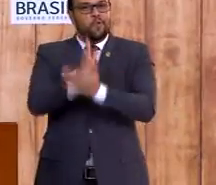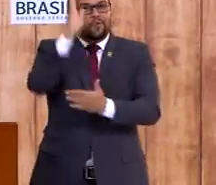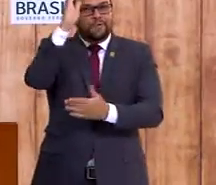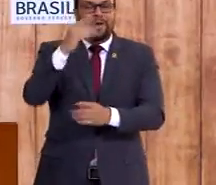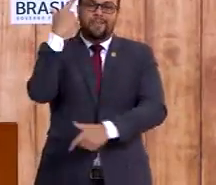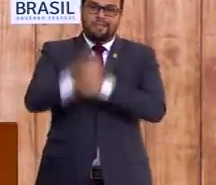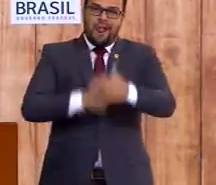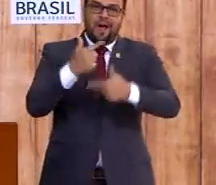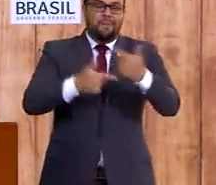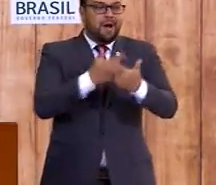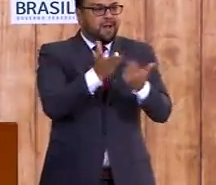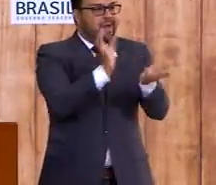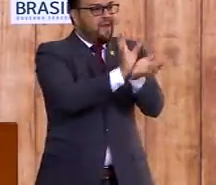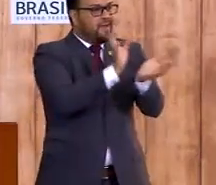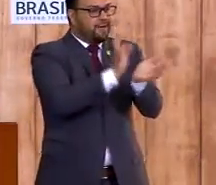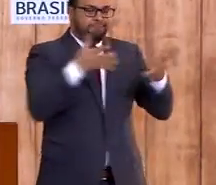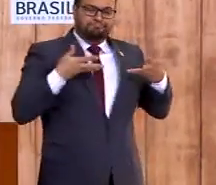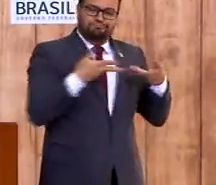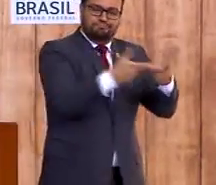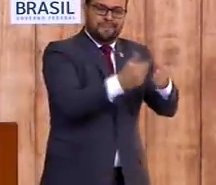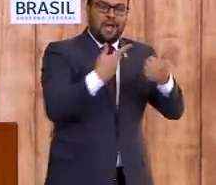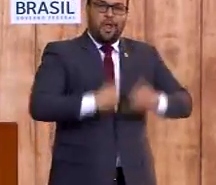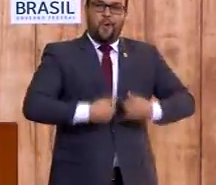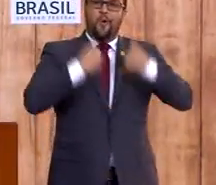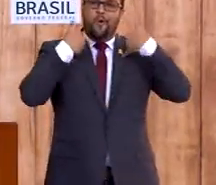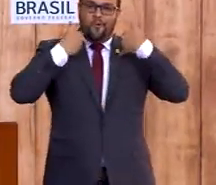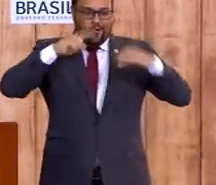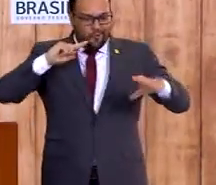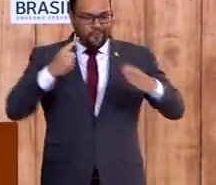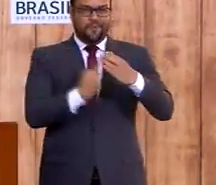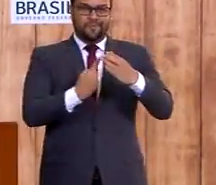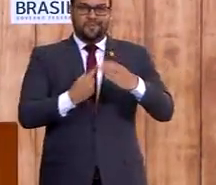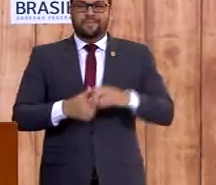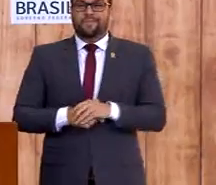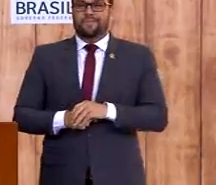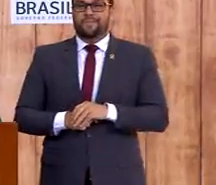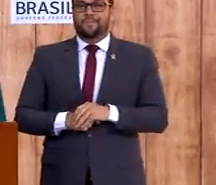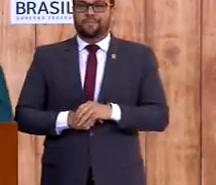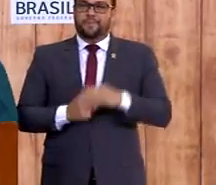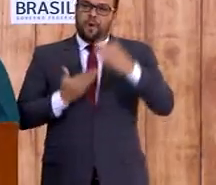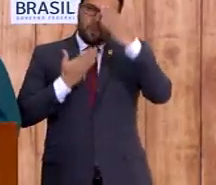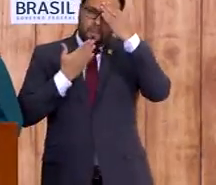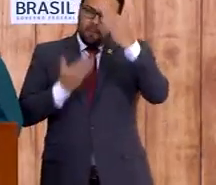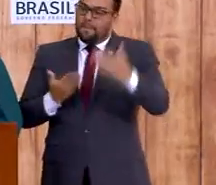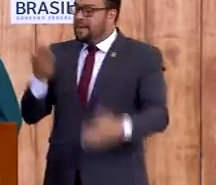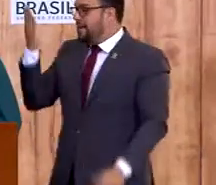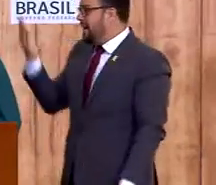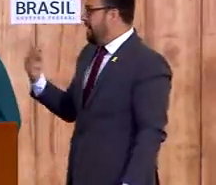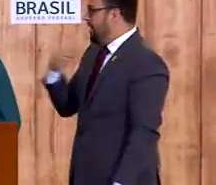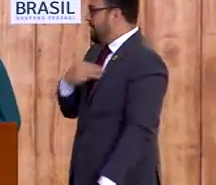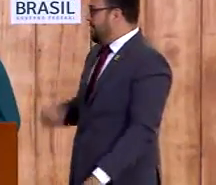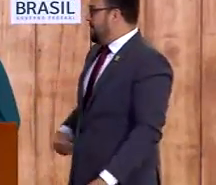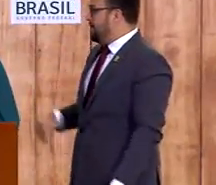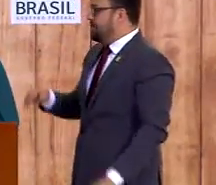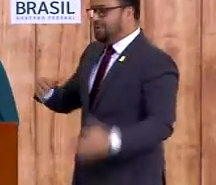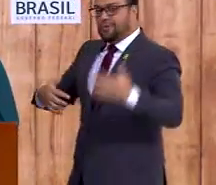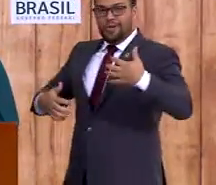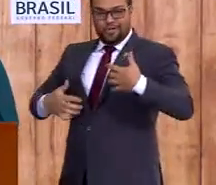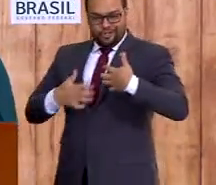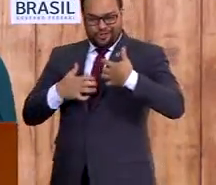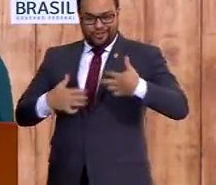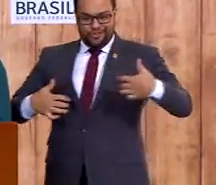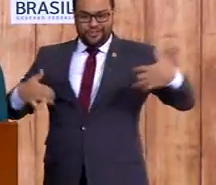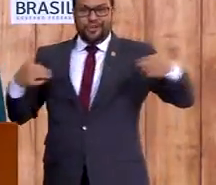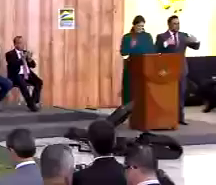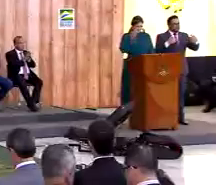da qual eu tenho muito orgulho em fazer parte E obrigada por me Ministro Gilson Machado pela